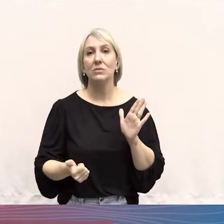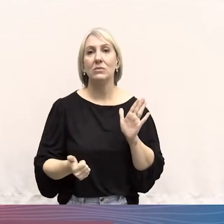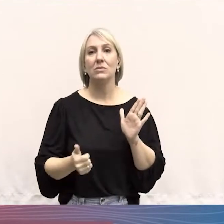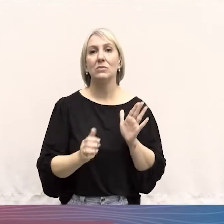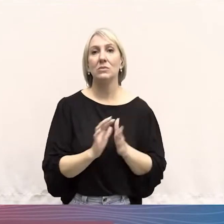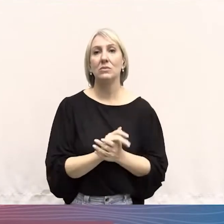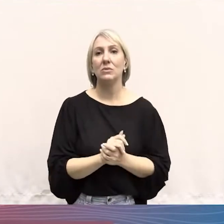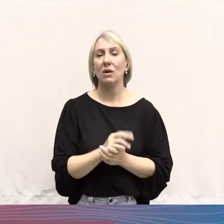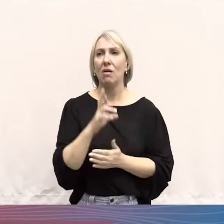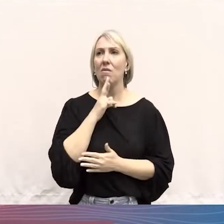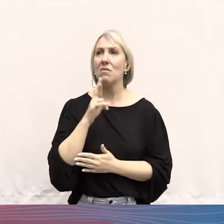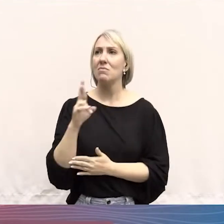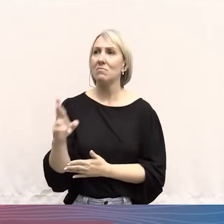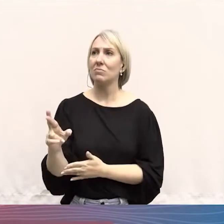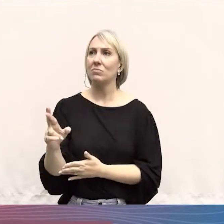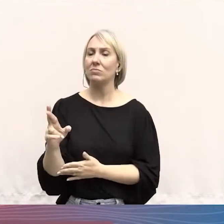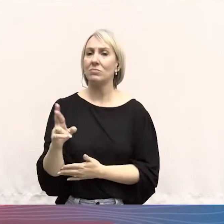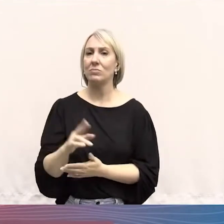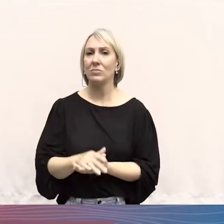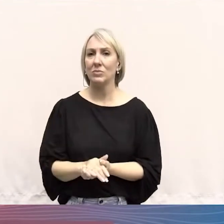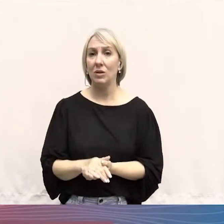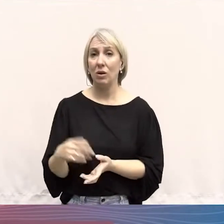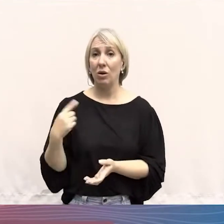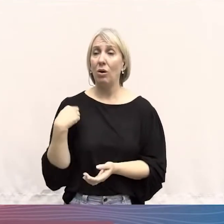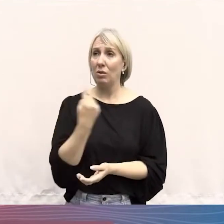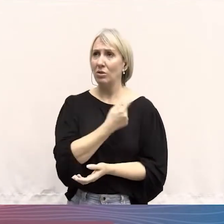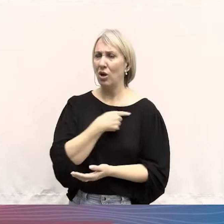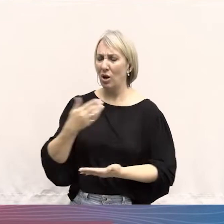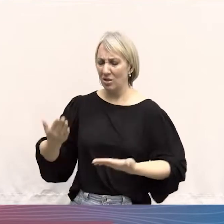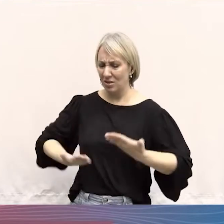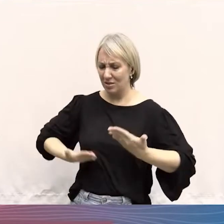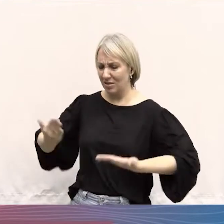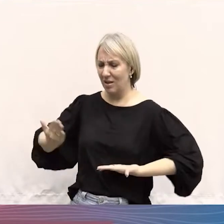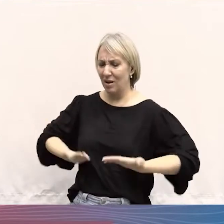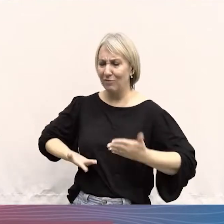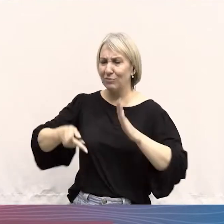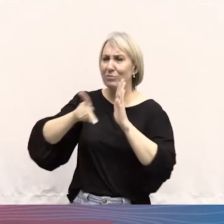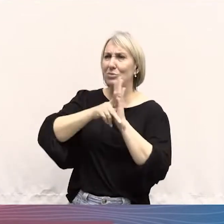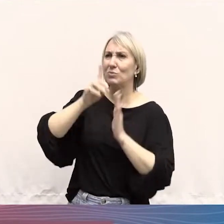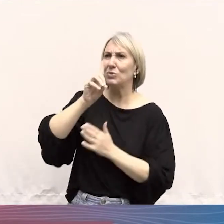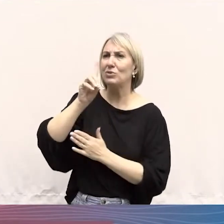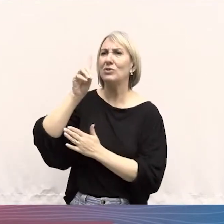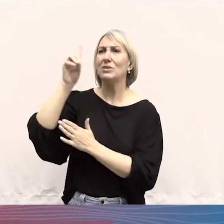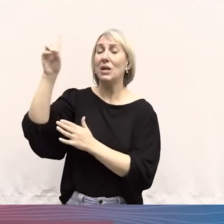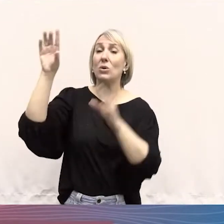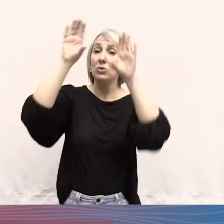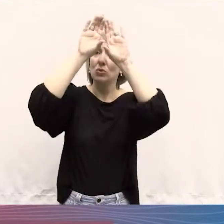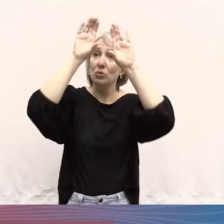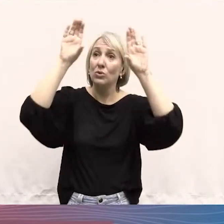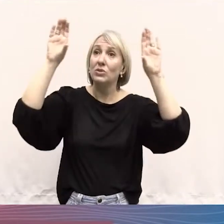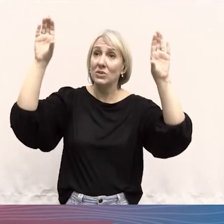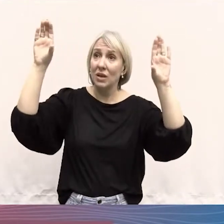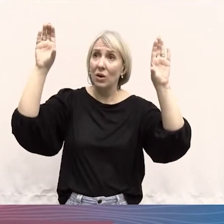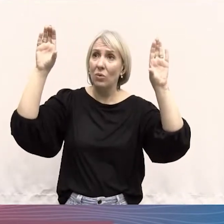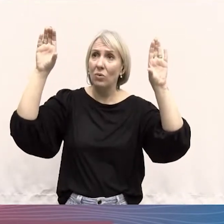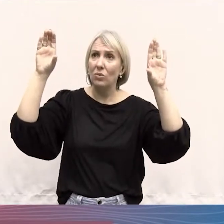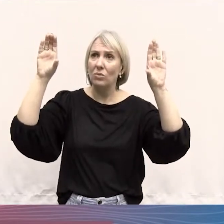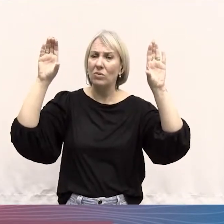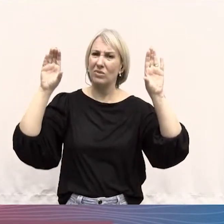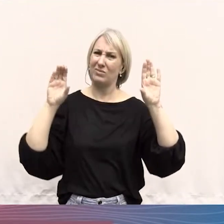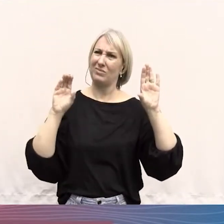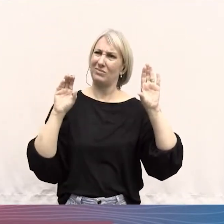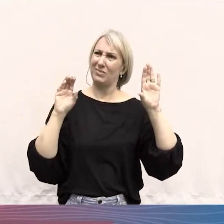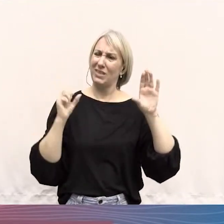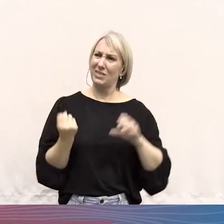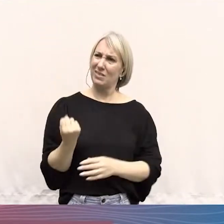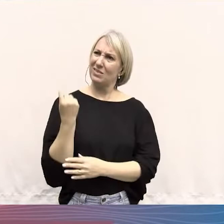nos deram: nós somos servos do Senhor dos céus e da terra, Senhor dos